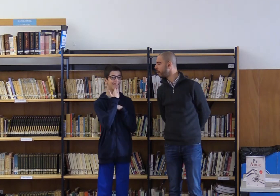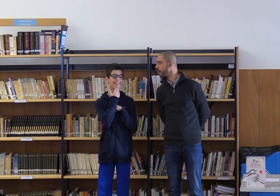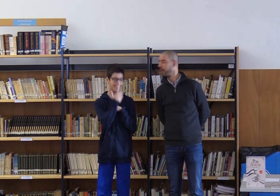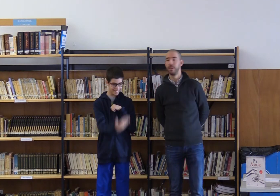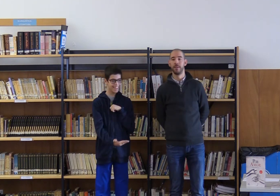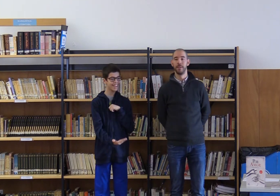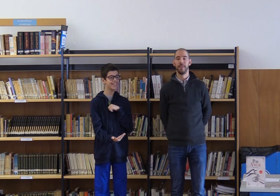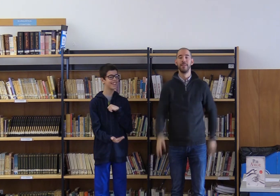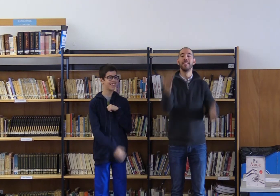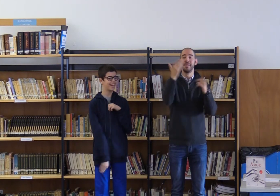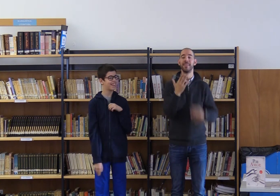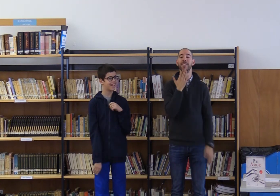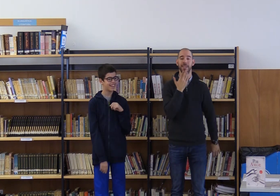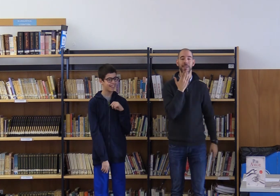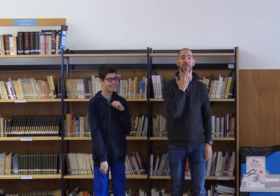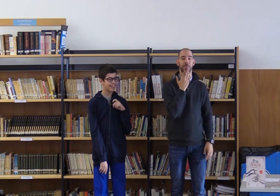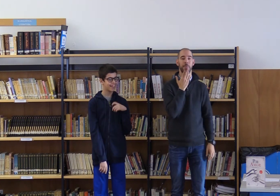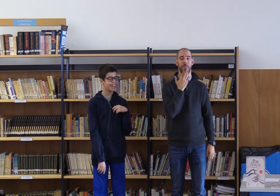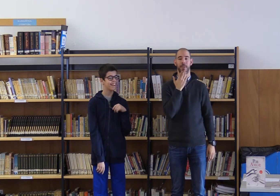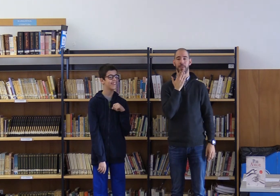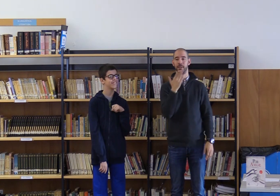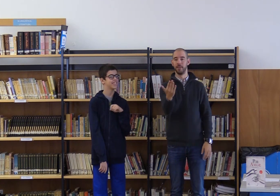Obrigada. Obrigada. assim.